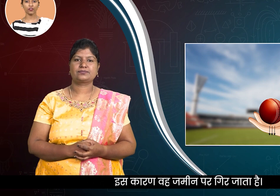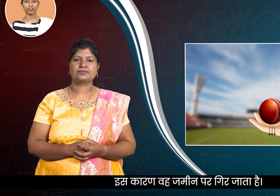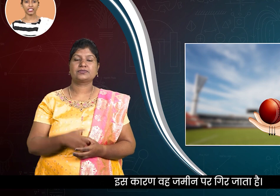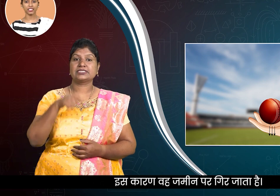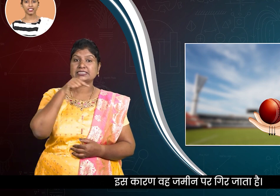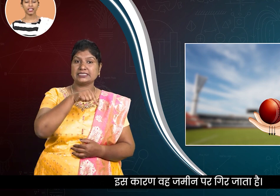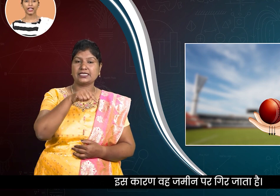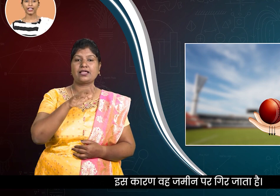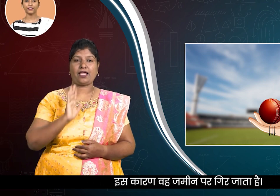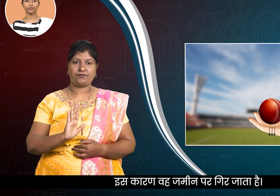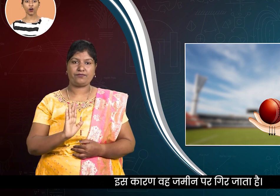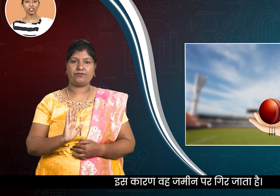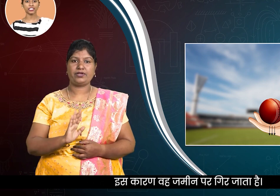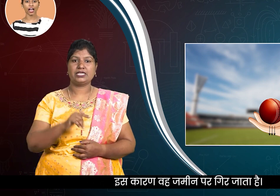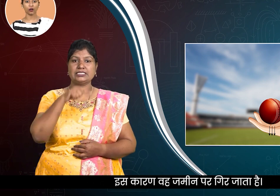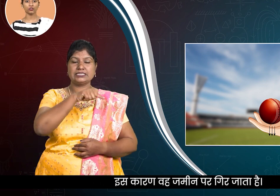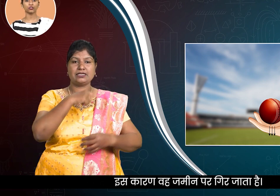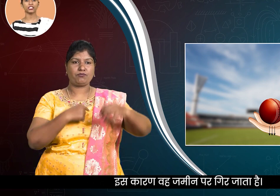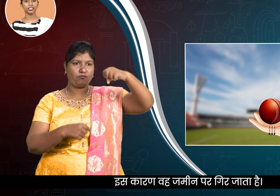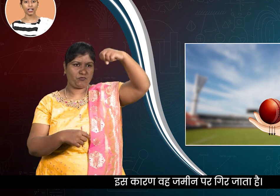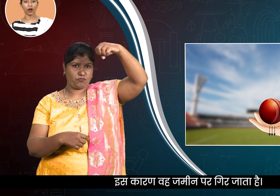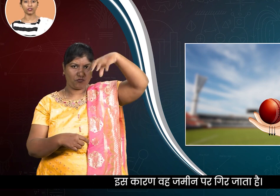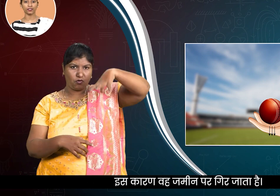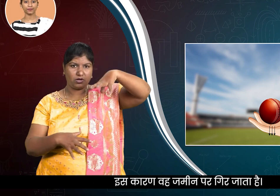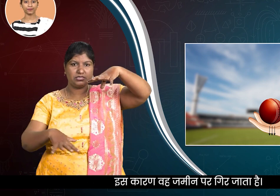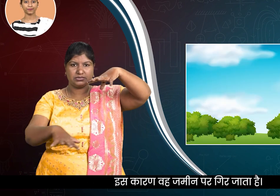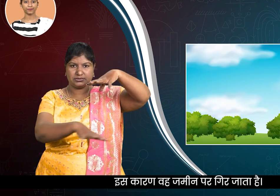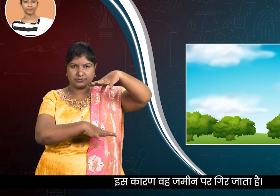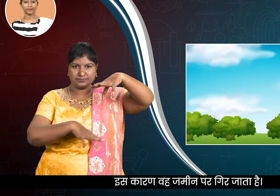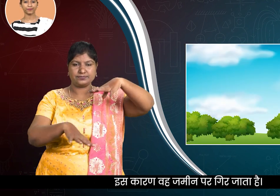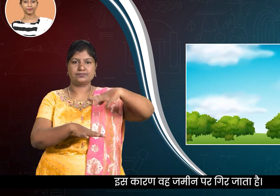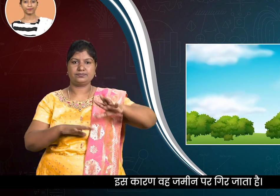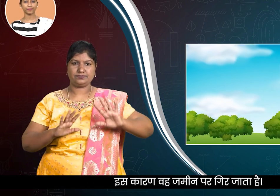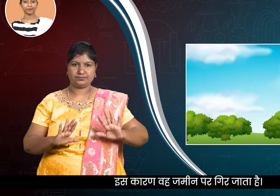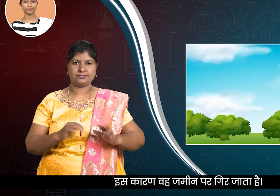इसी कारण वो जमीन पर गिर जाता है।